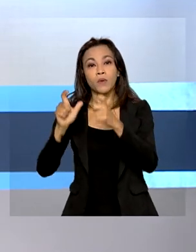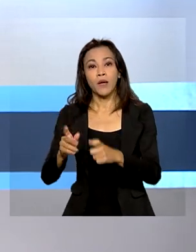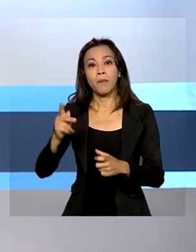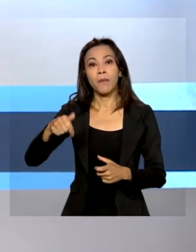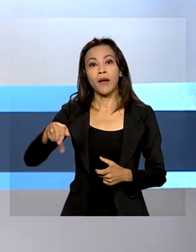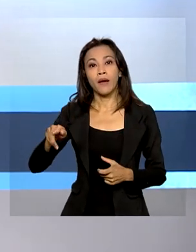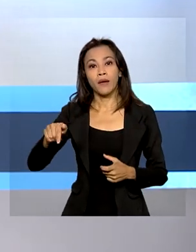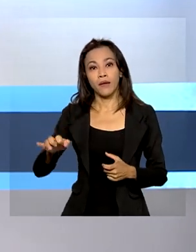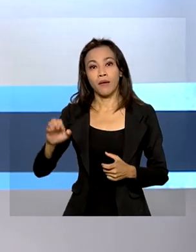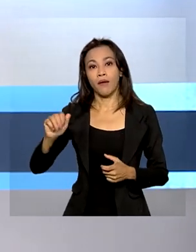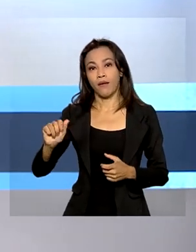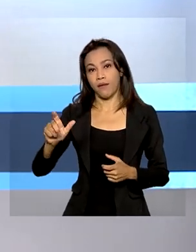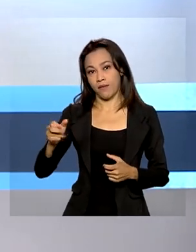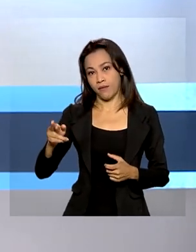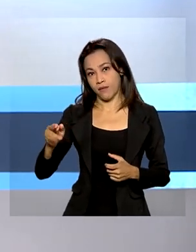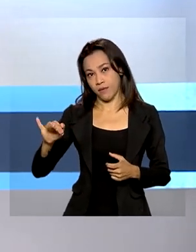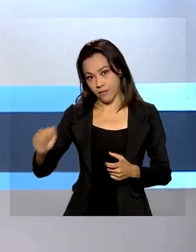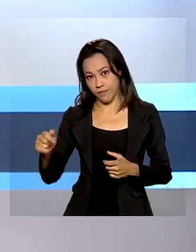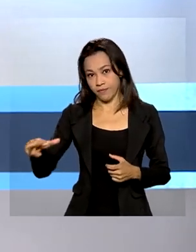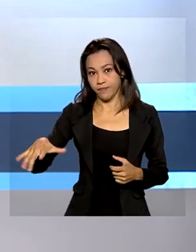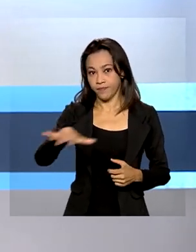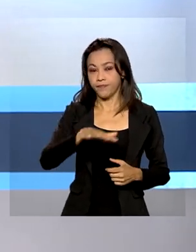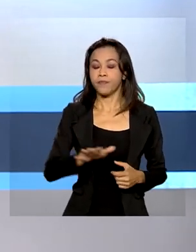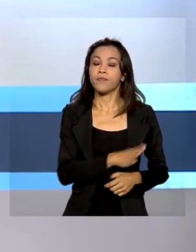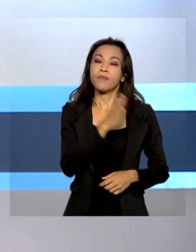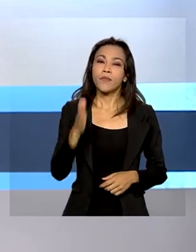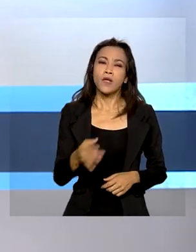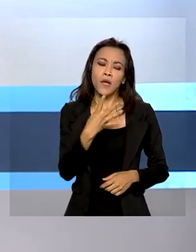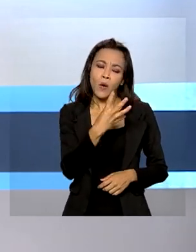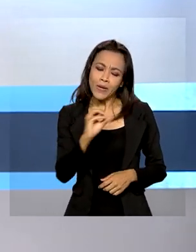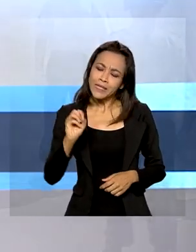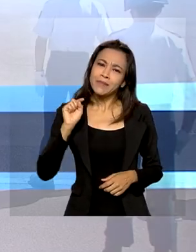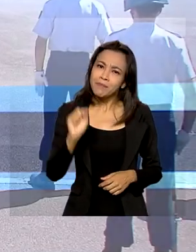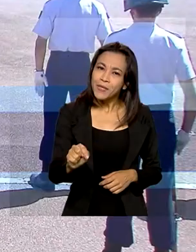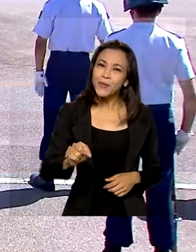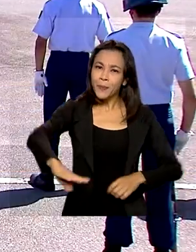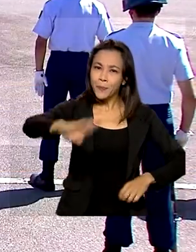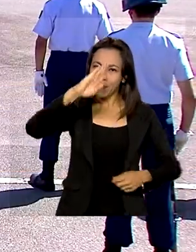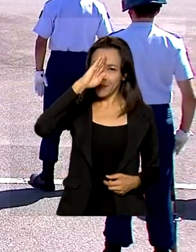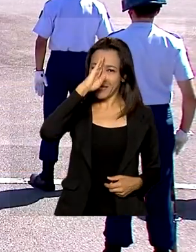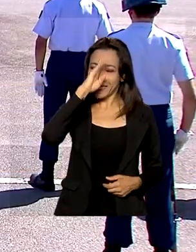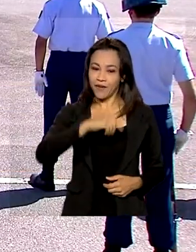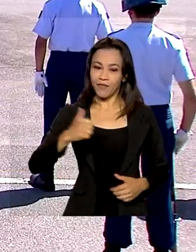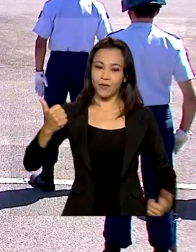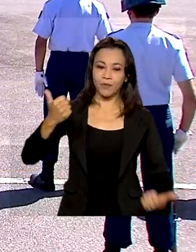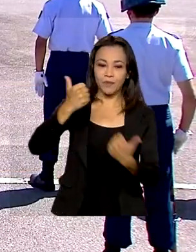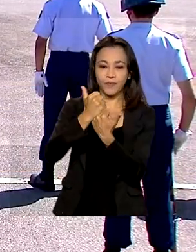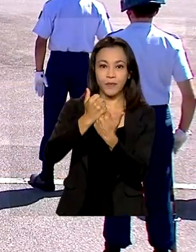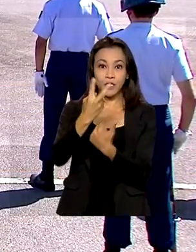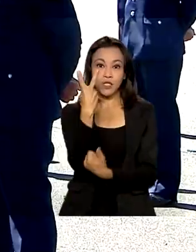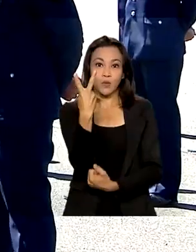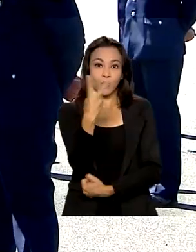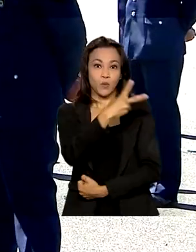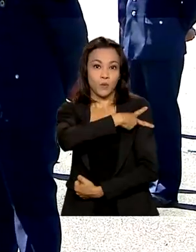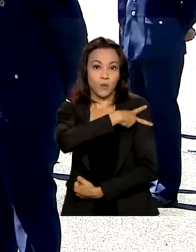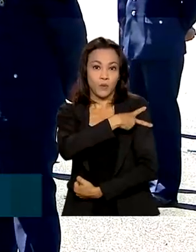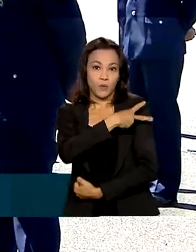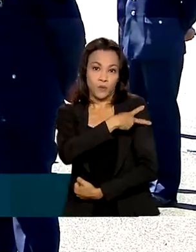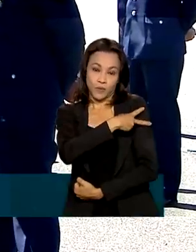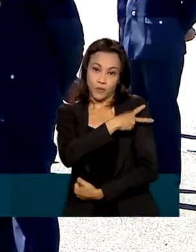Cerca de 1.400 militares foram promovidos ao posto de segundo sargento do quadro especial